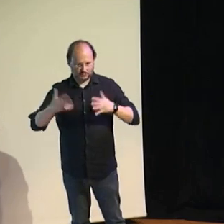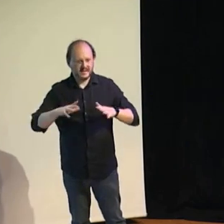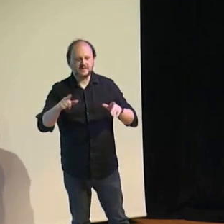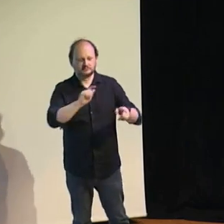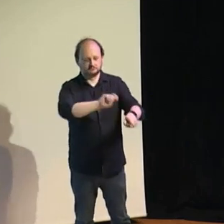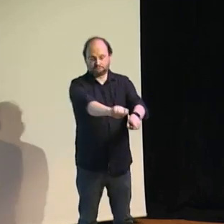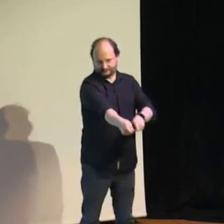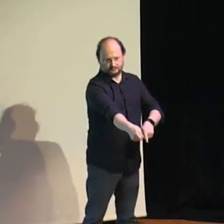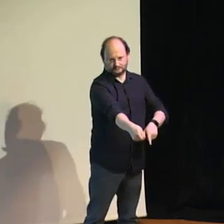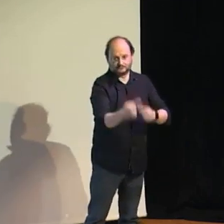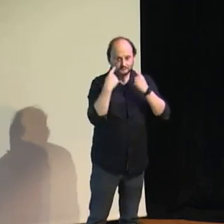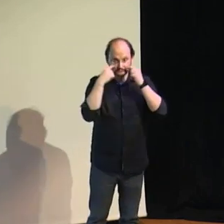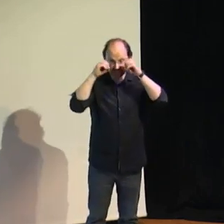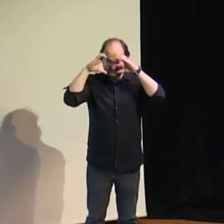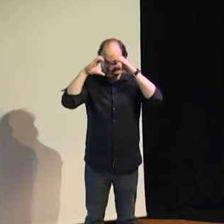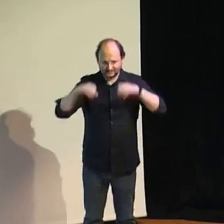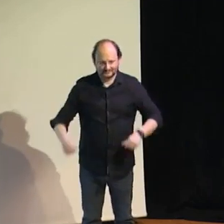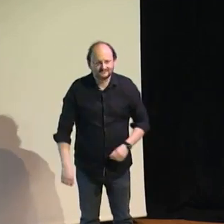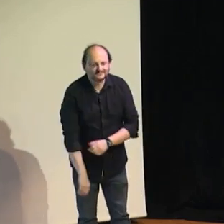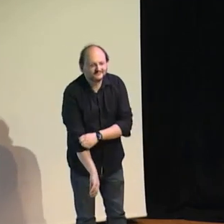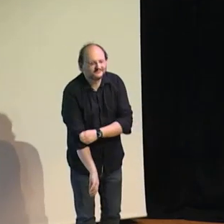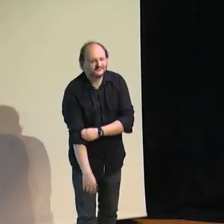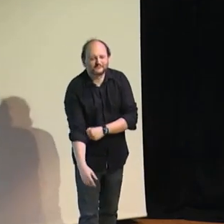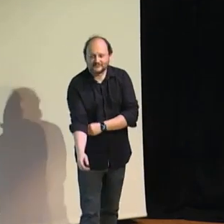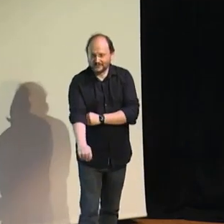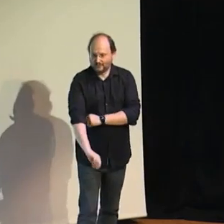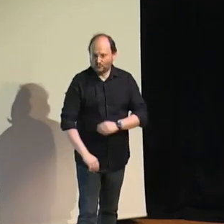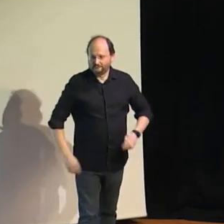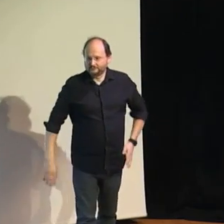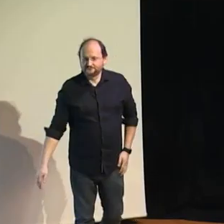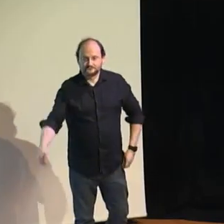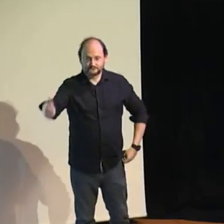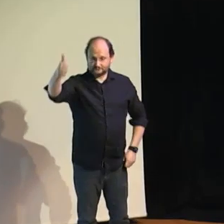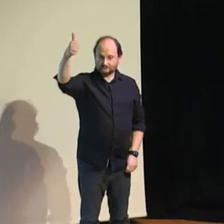De 1 jusqu'à 20. Donc l'interprète ne traduit pas, ouvrez grand vos yeux.